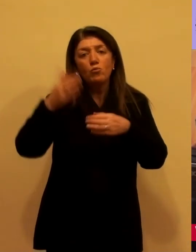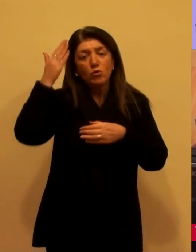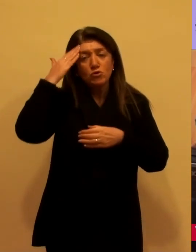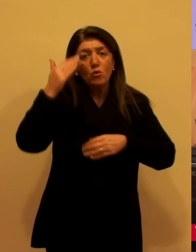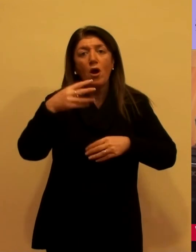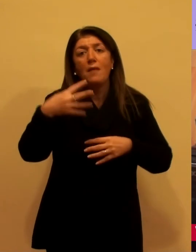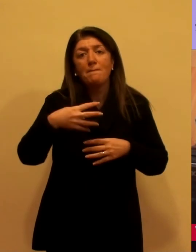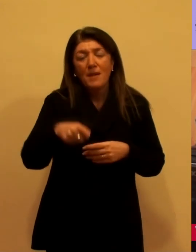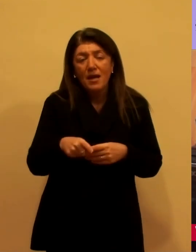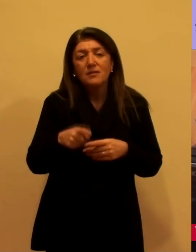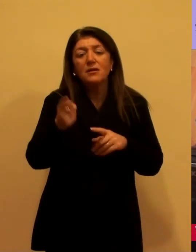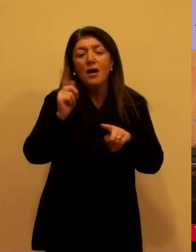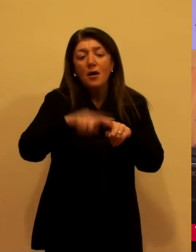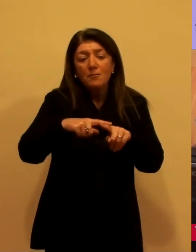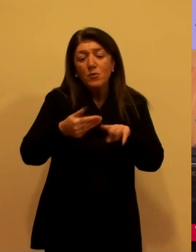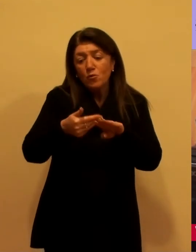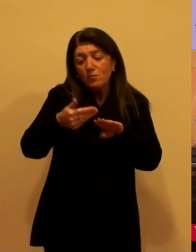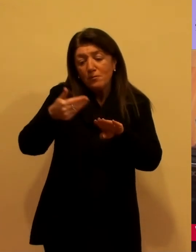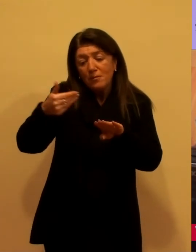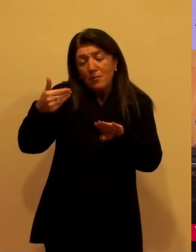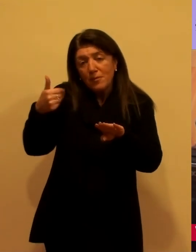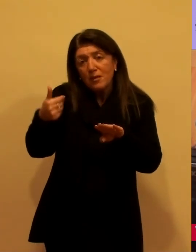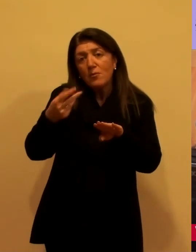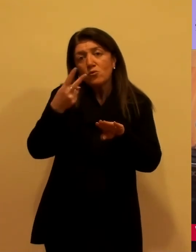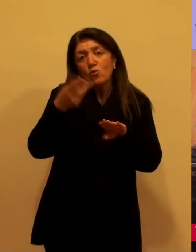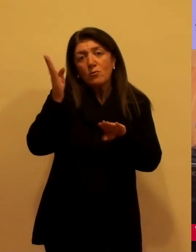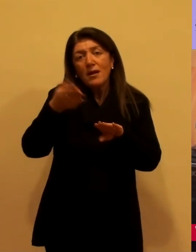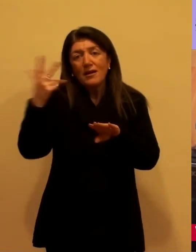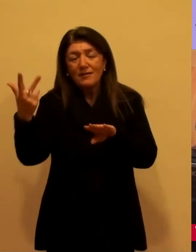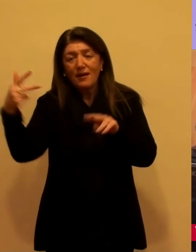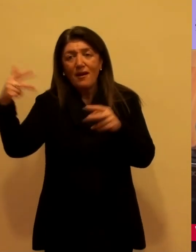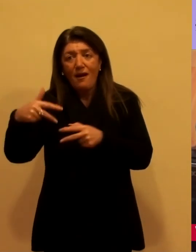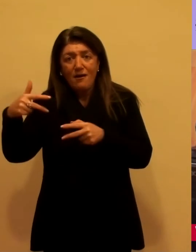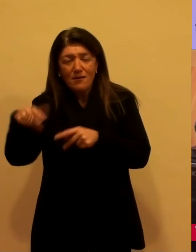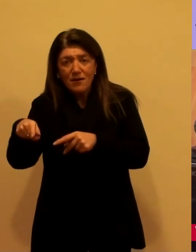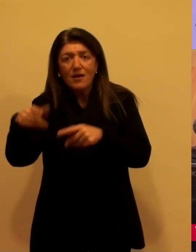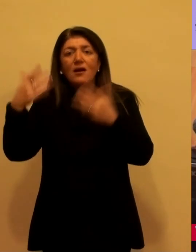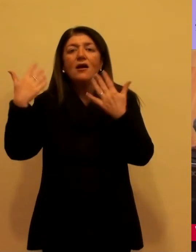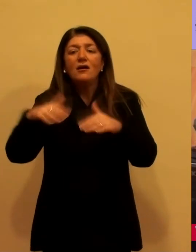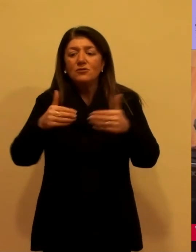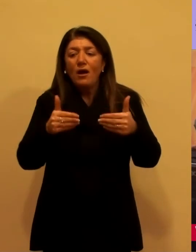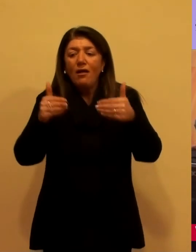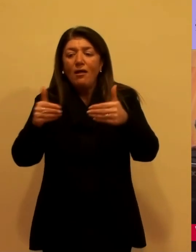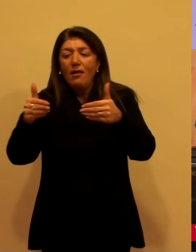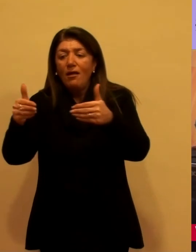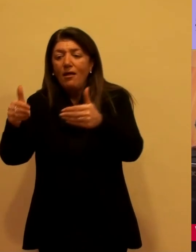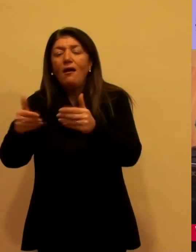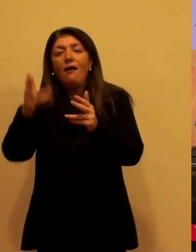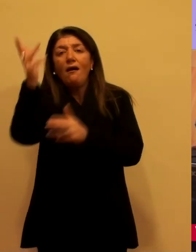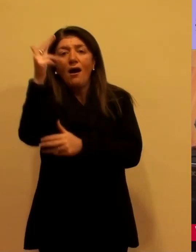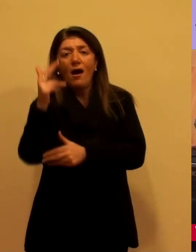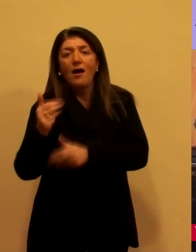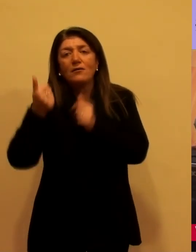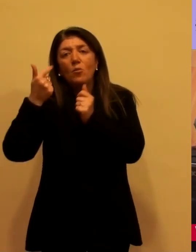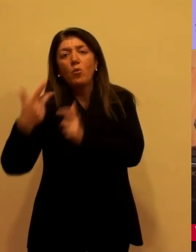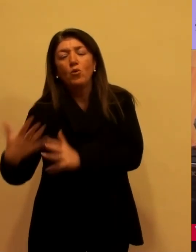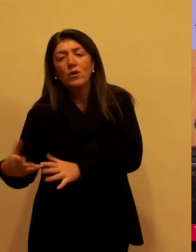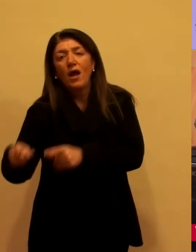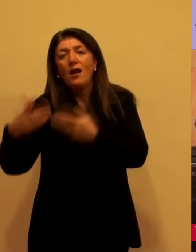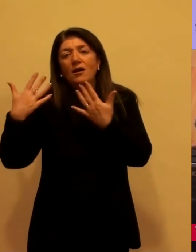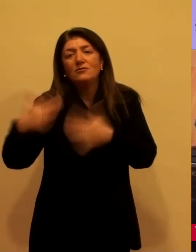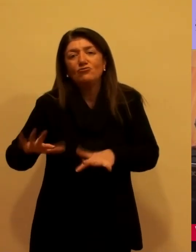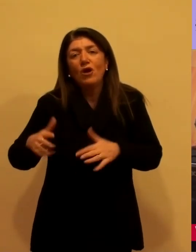quella, l'edizione precedente di 2-3 anni fa, perché era stato questo slittamento di arte plurale, e